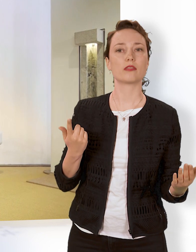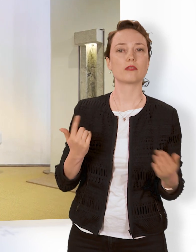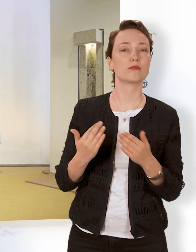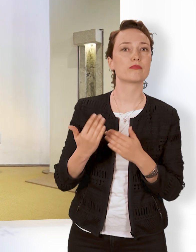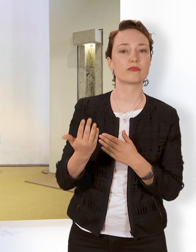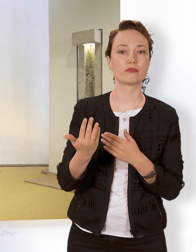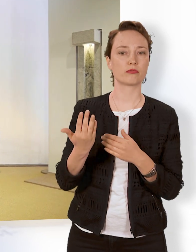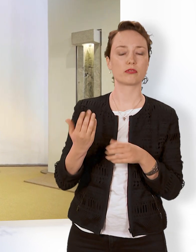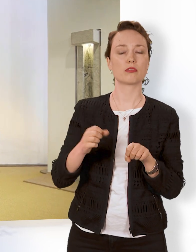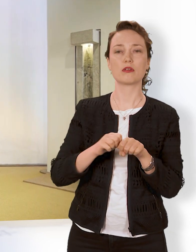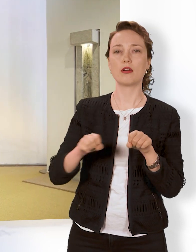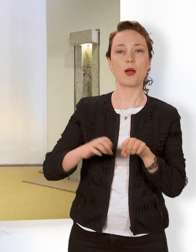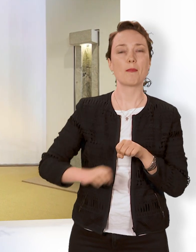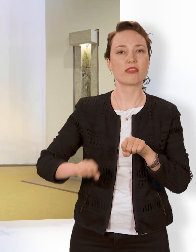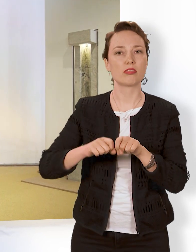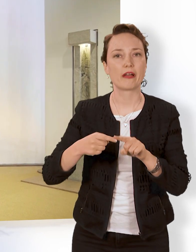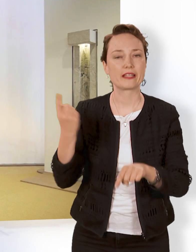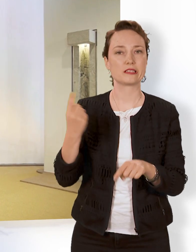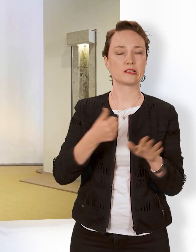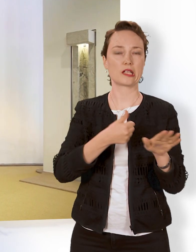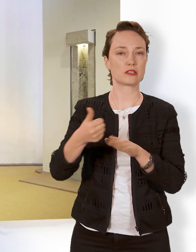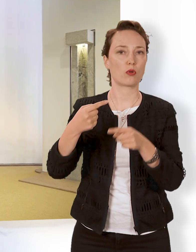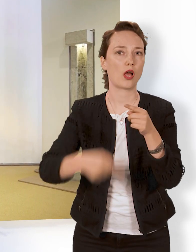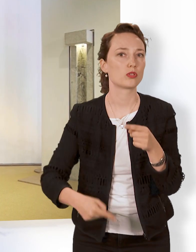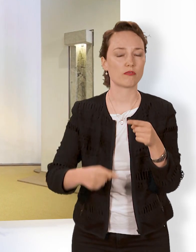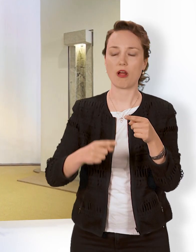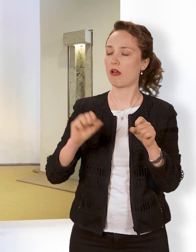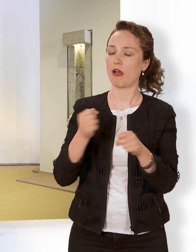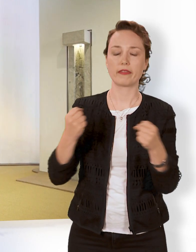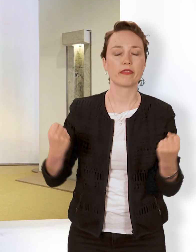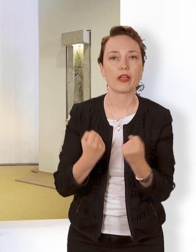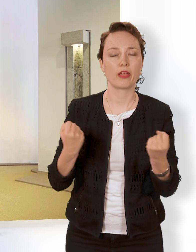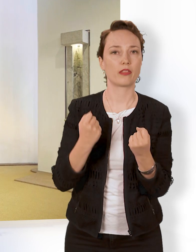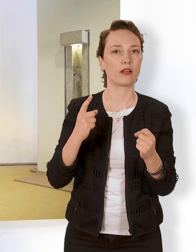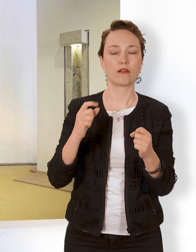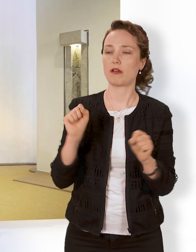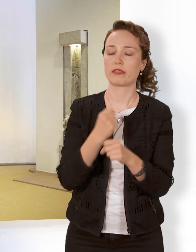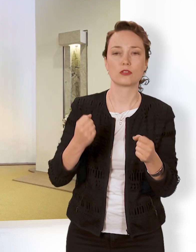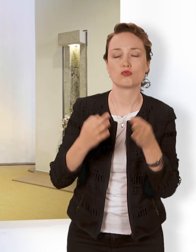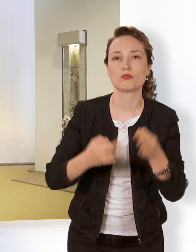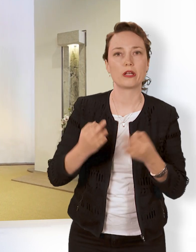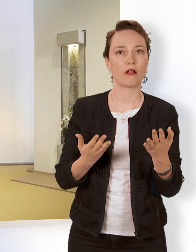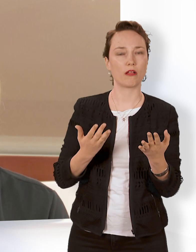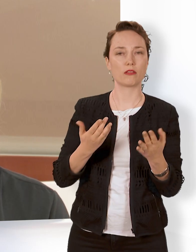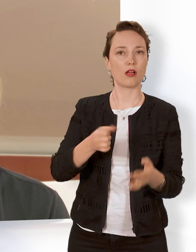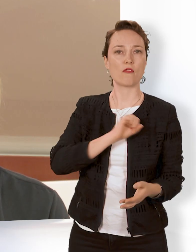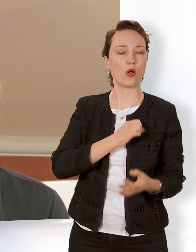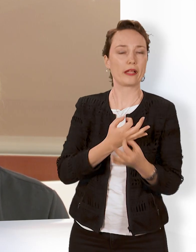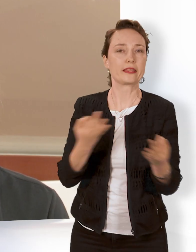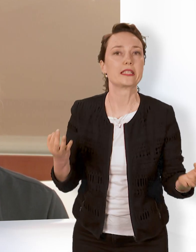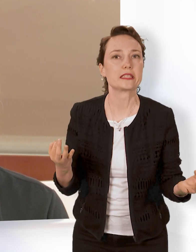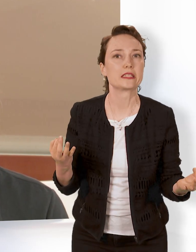dann kommt ein Bänderriss dazu, wo man 6 Wochen ausfällt. Man kann nicht trainieren, man kann nicht spielen. Man hat keinen Erfolg.